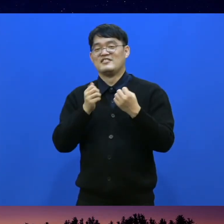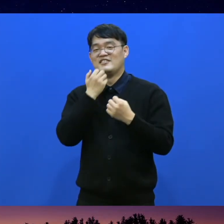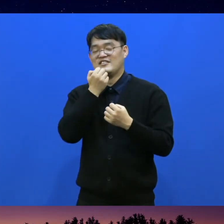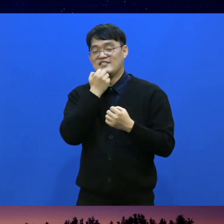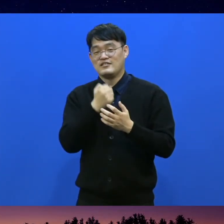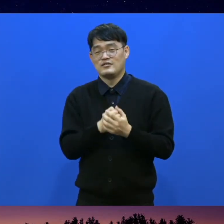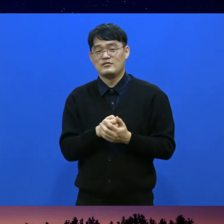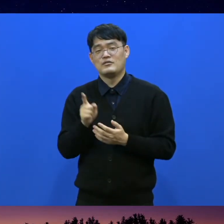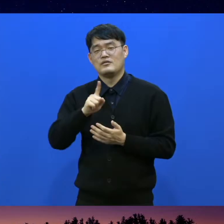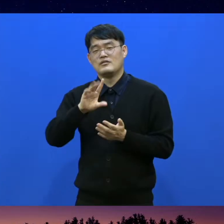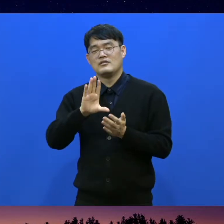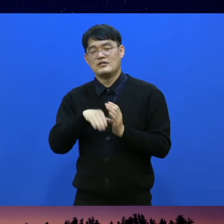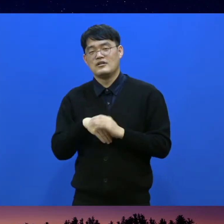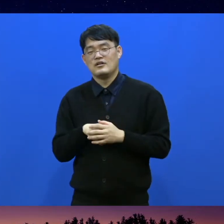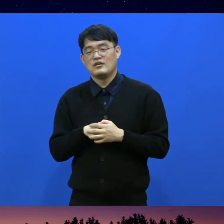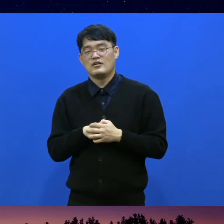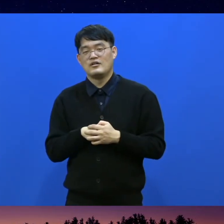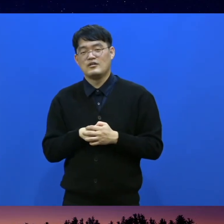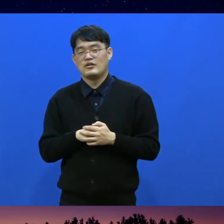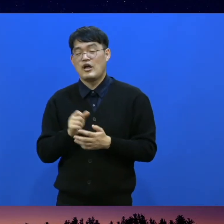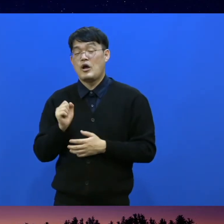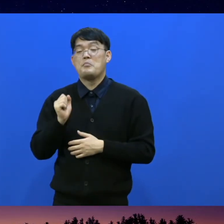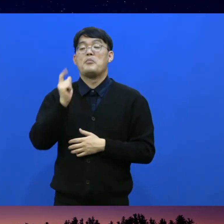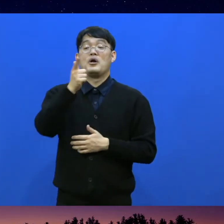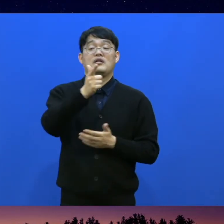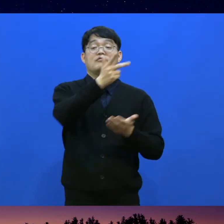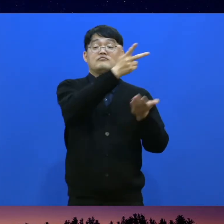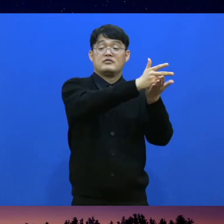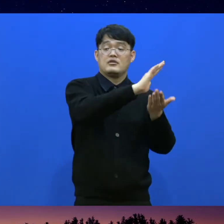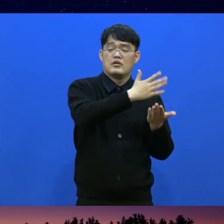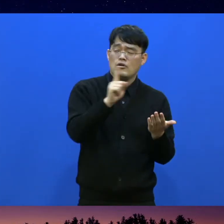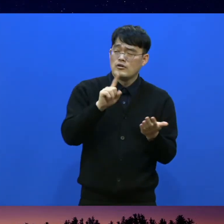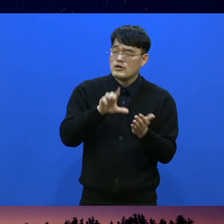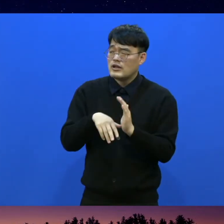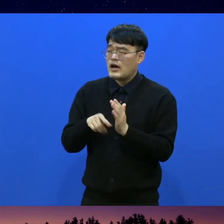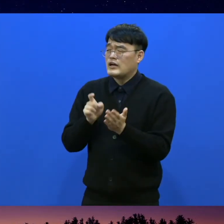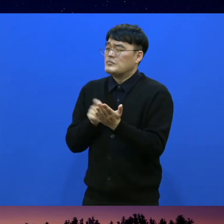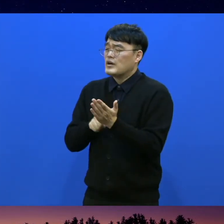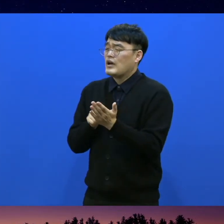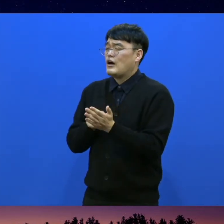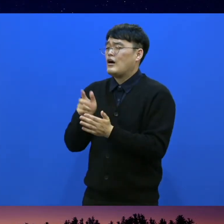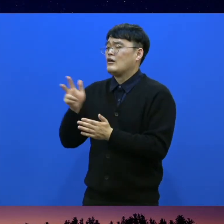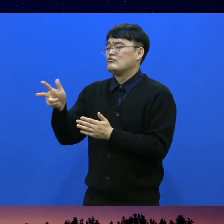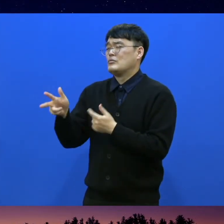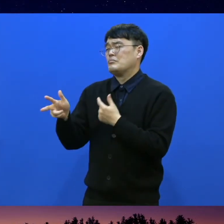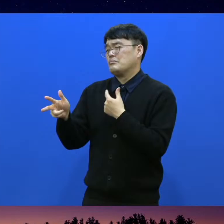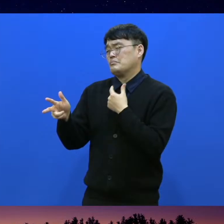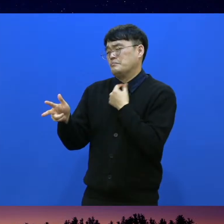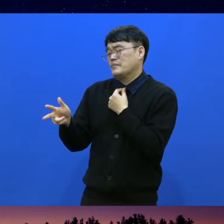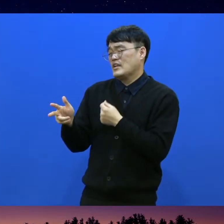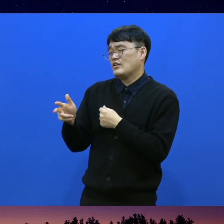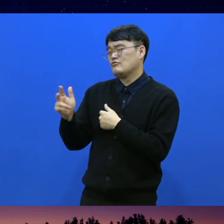보통 때는 그냥 뭐 멀리 대고 운전하고 이러면 되는데 어떤 때 하나님 디테일을 부탁하세요.